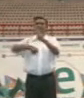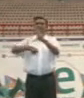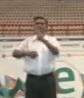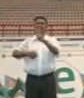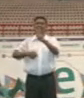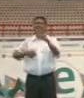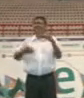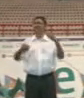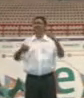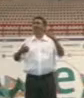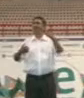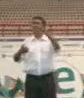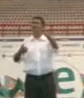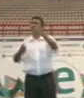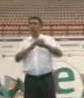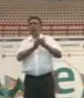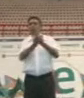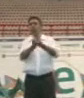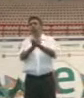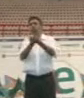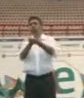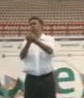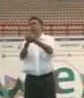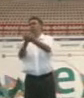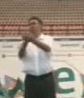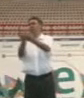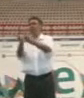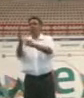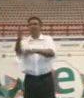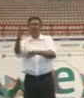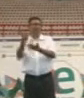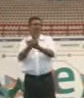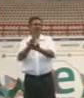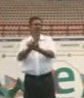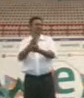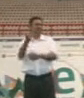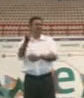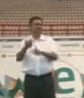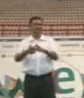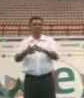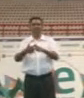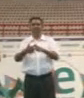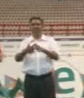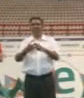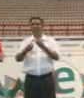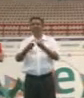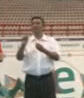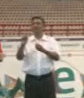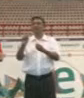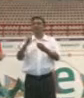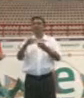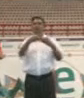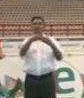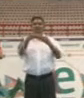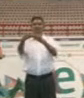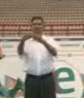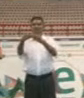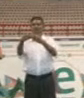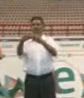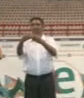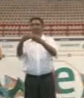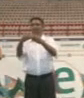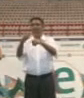para Portugal conseguisse fazer o pessoal querer essas frutas, o principal problema era transporte. Sabe como é que Portugal resolveu isso? Uma